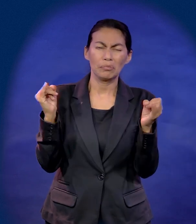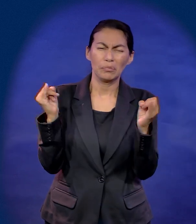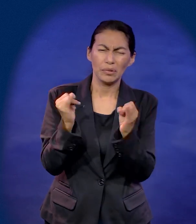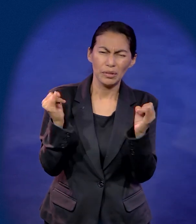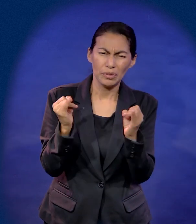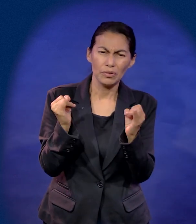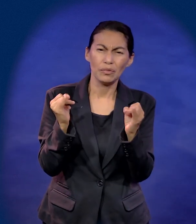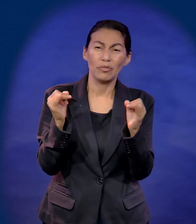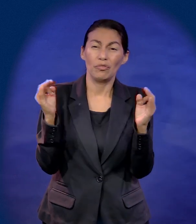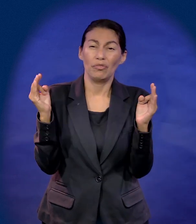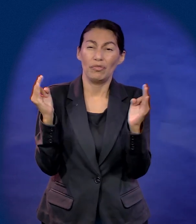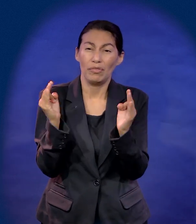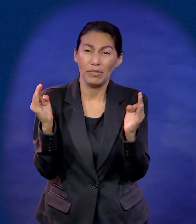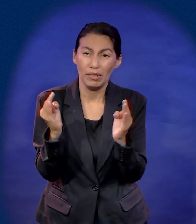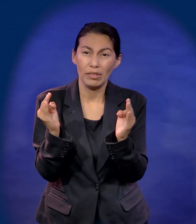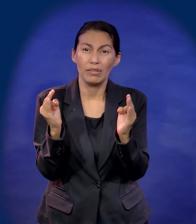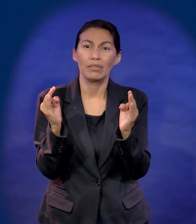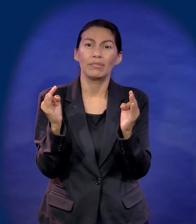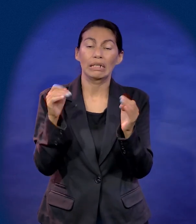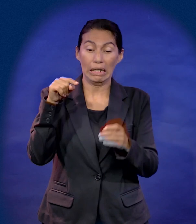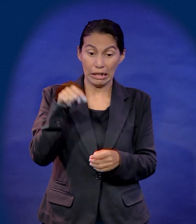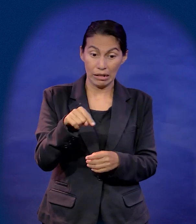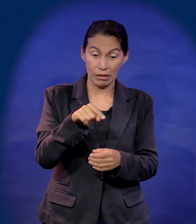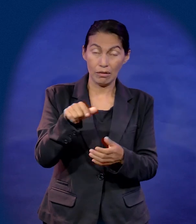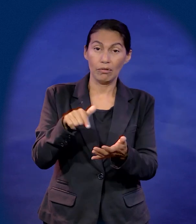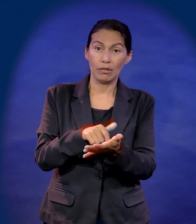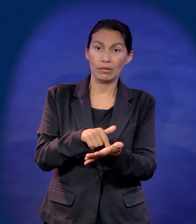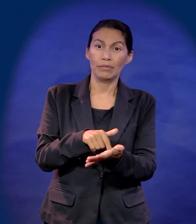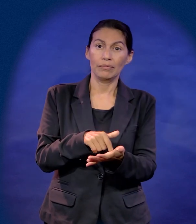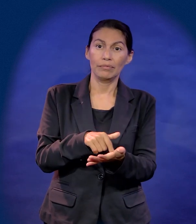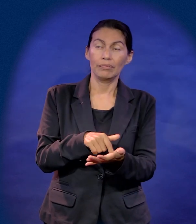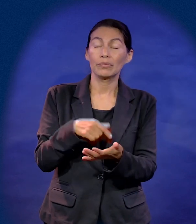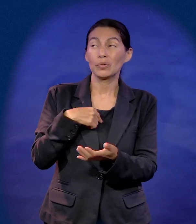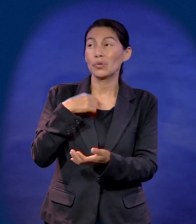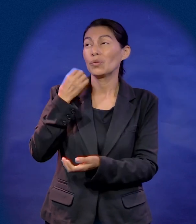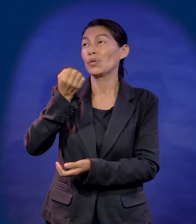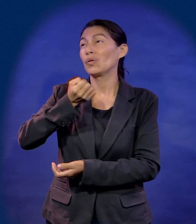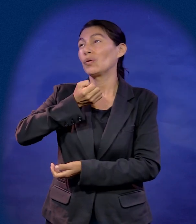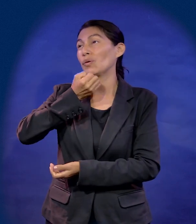casarme un día aquí también? Pero así, en invierno, que haga frío